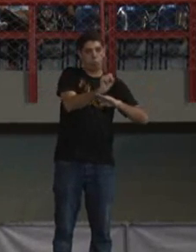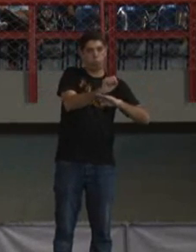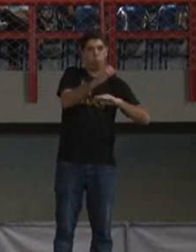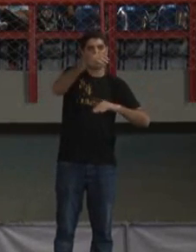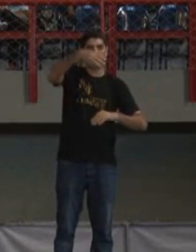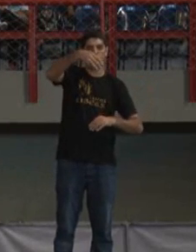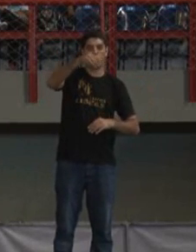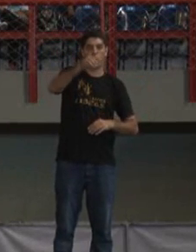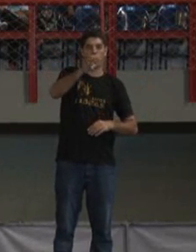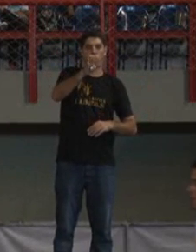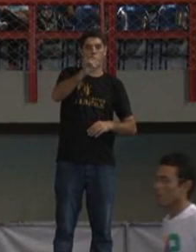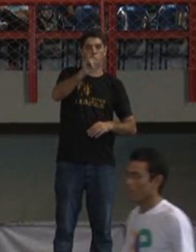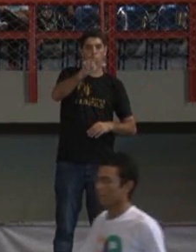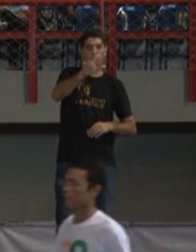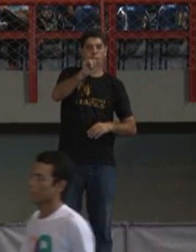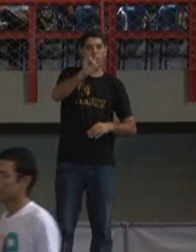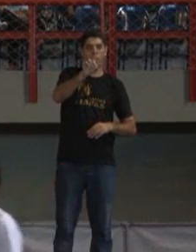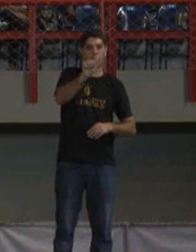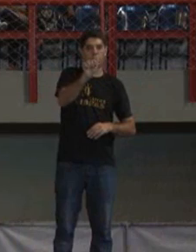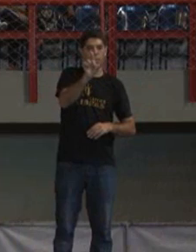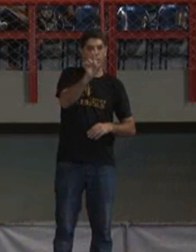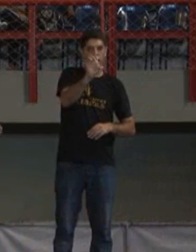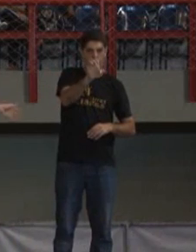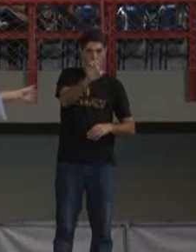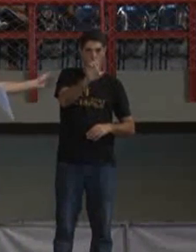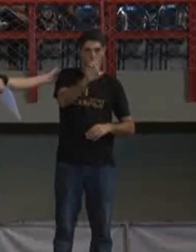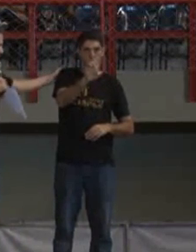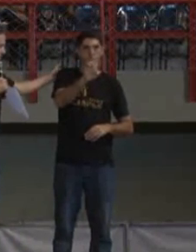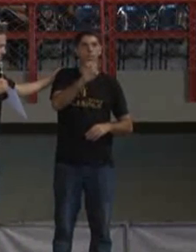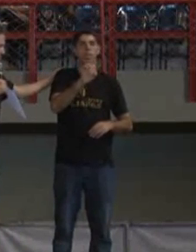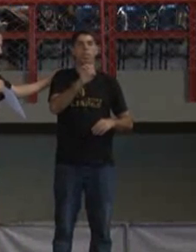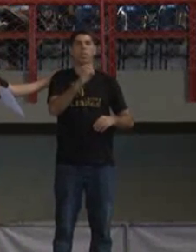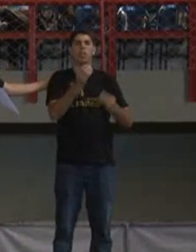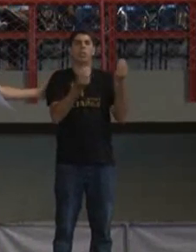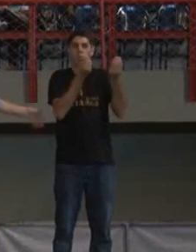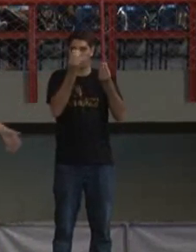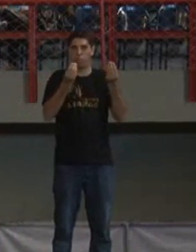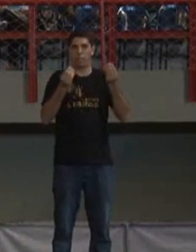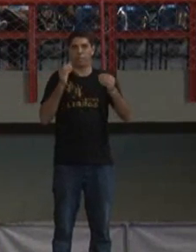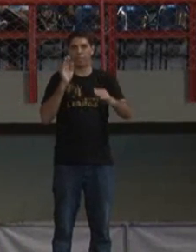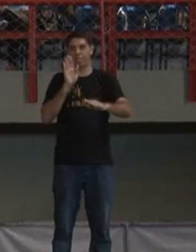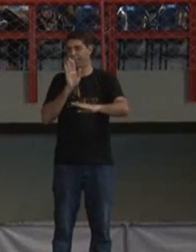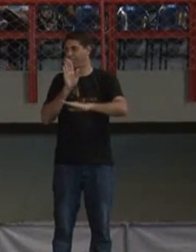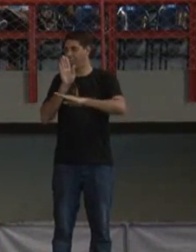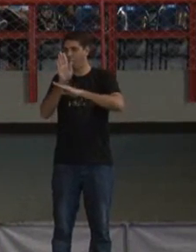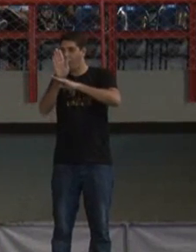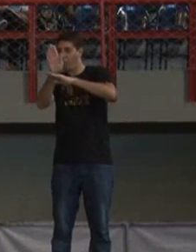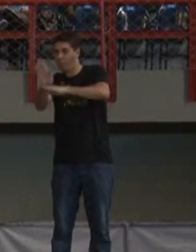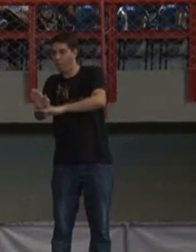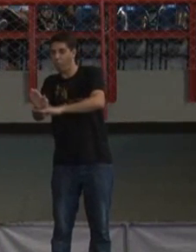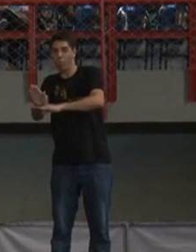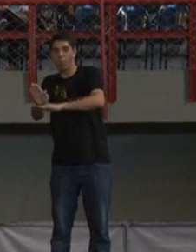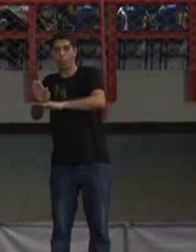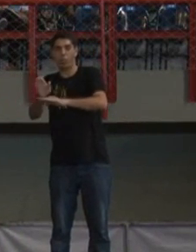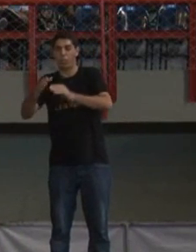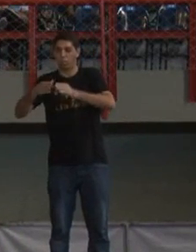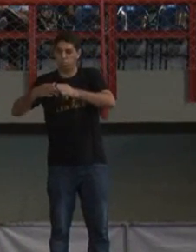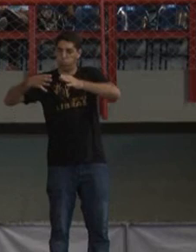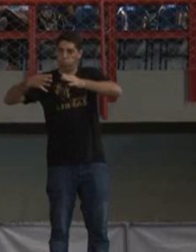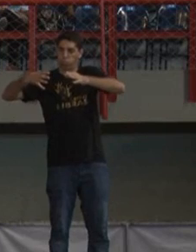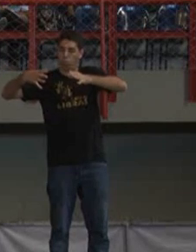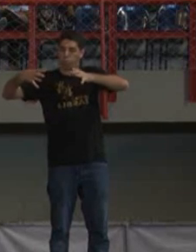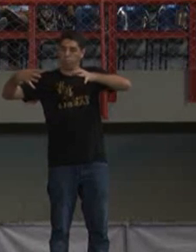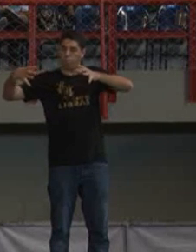crescimento urbano. A mobilidade, tudo bem? Em favor